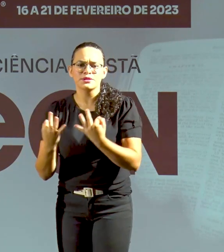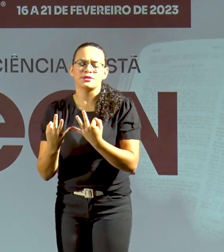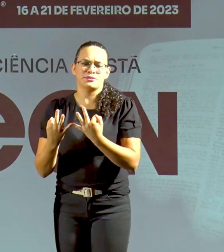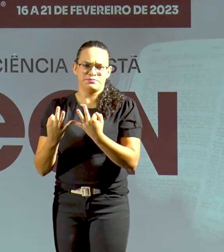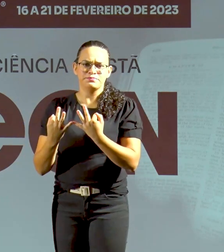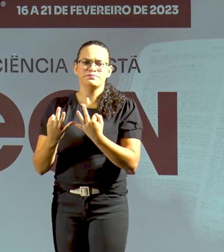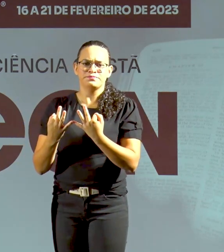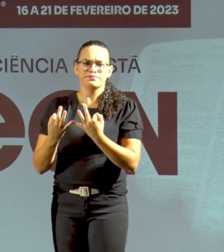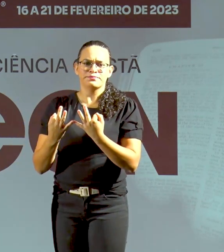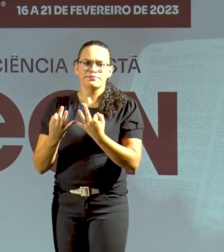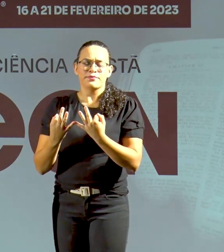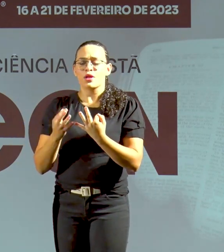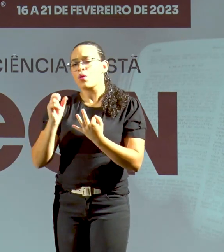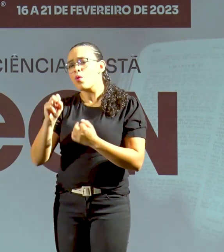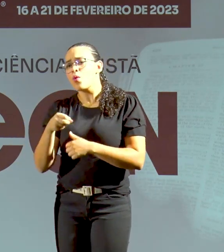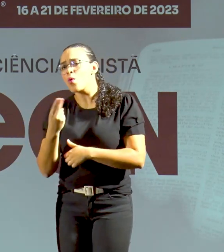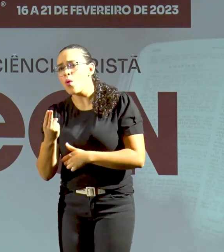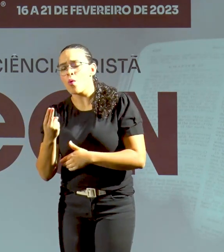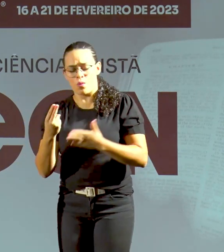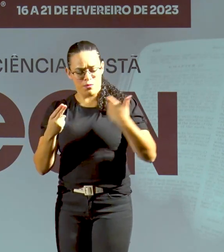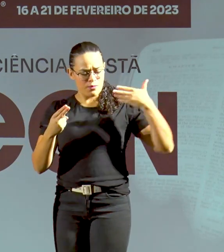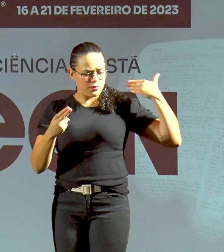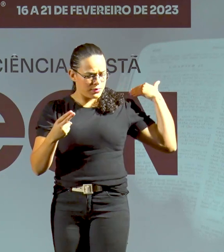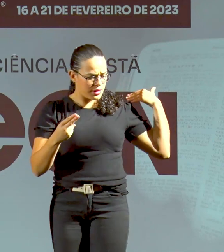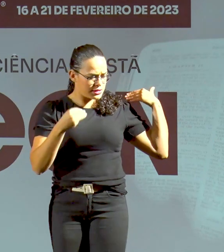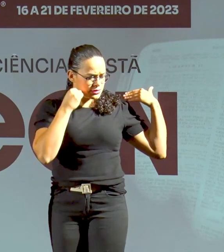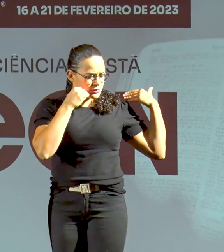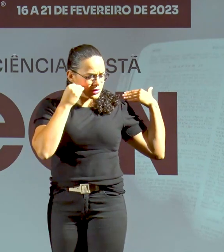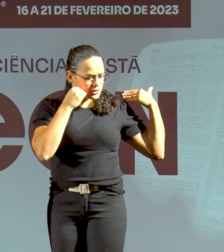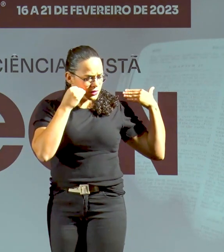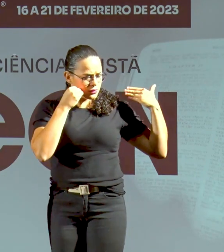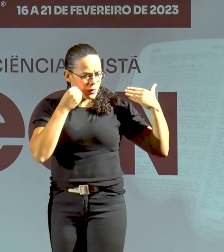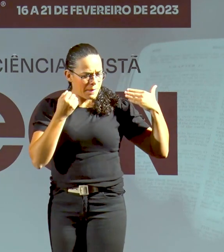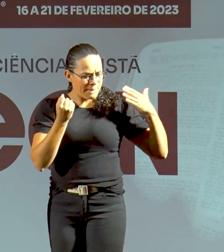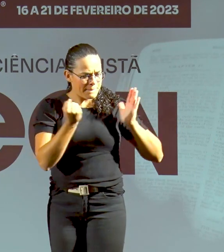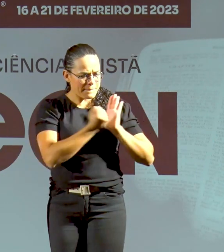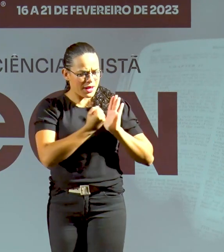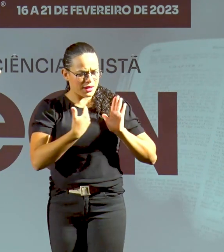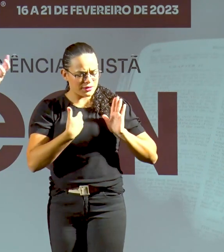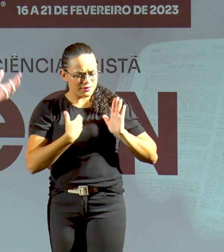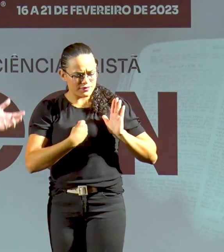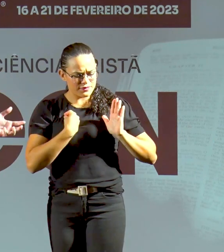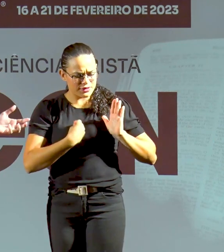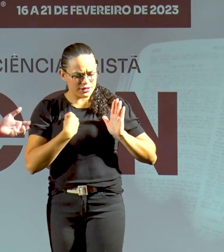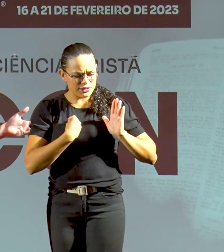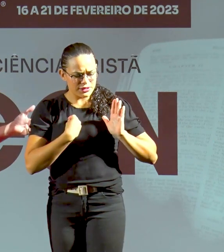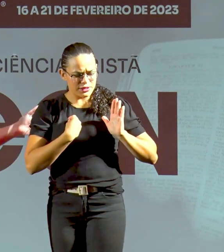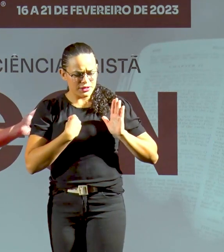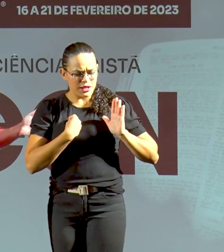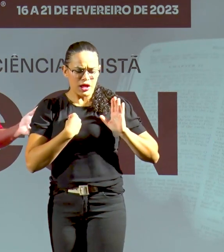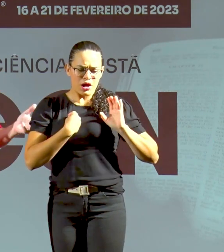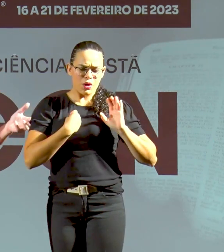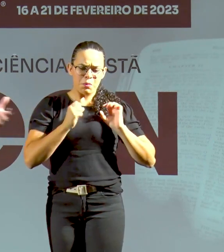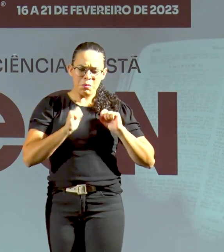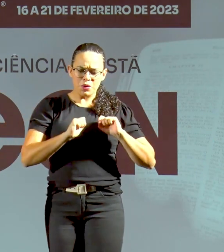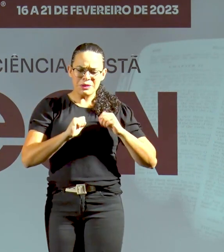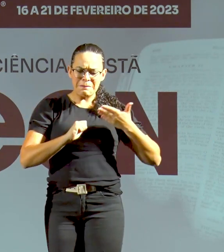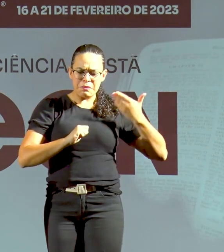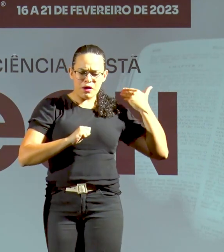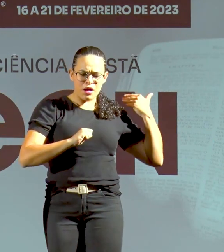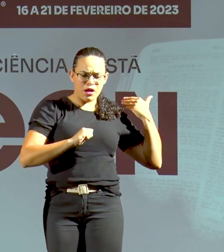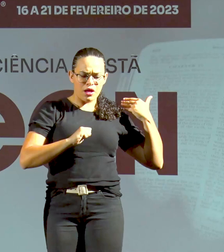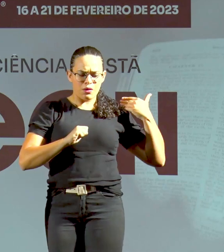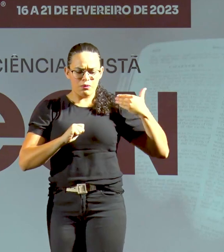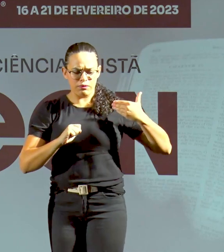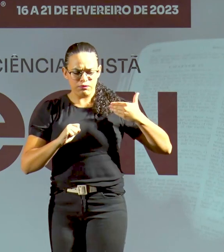Ou talvez por algo que viveu no passado Talvez um passado próximo um passado até distante mas que